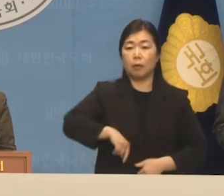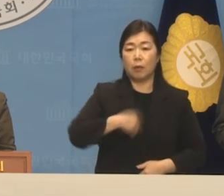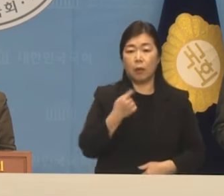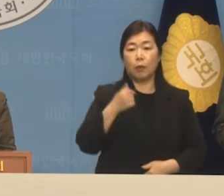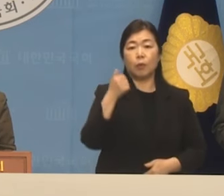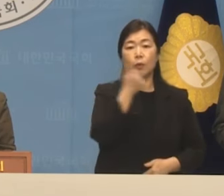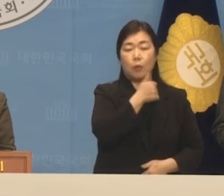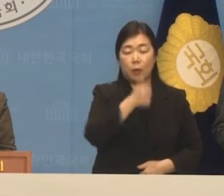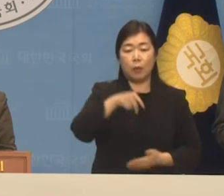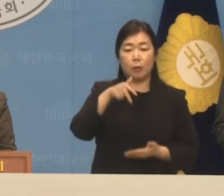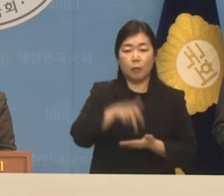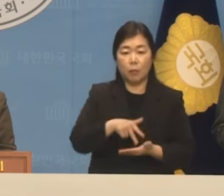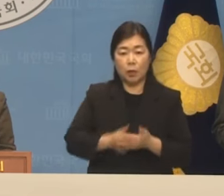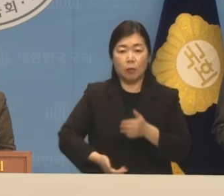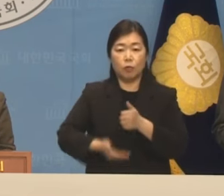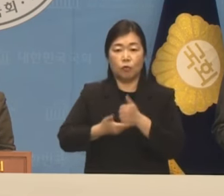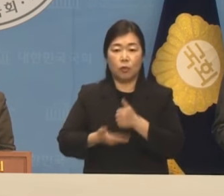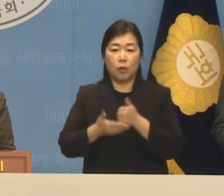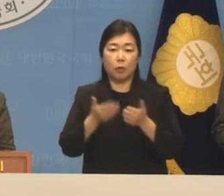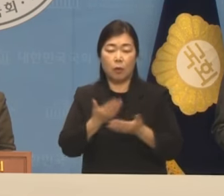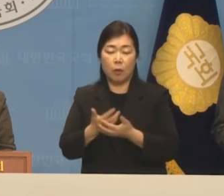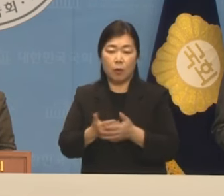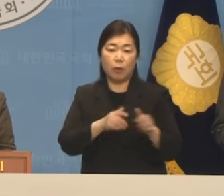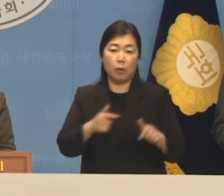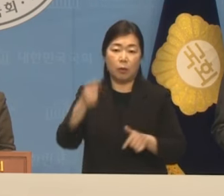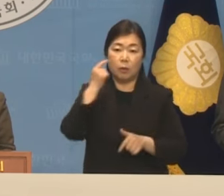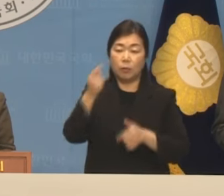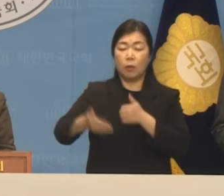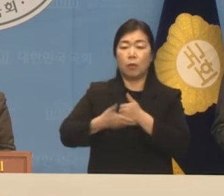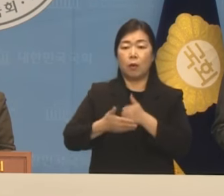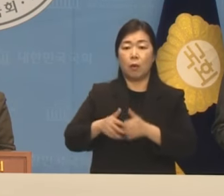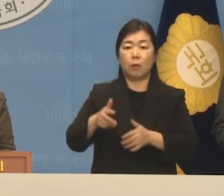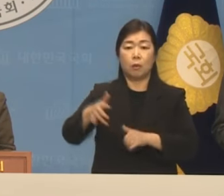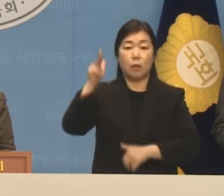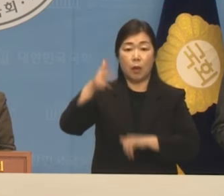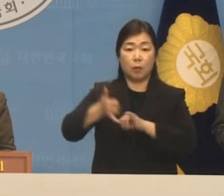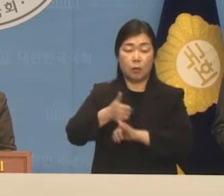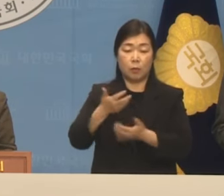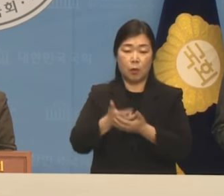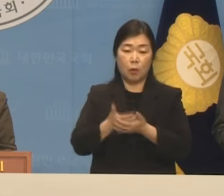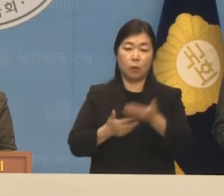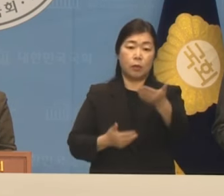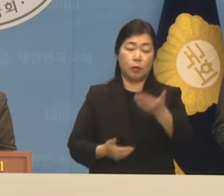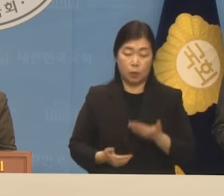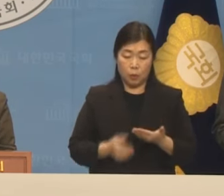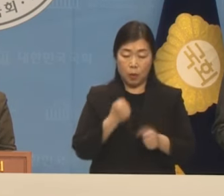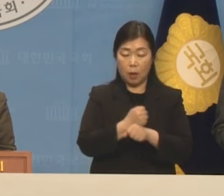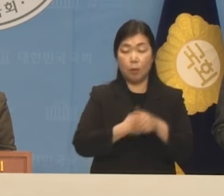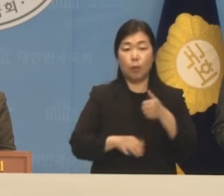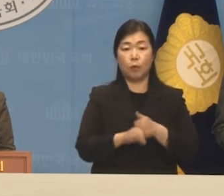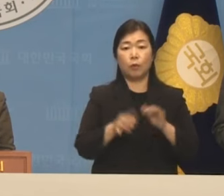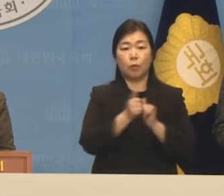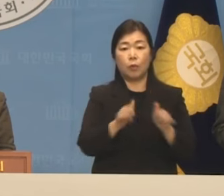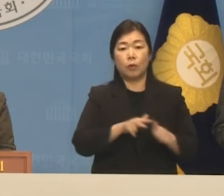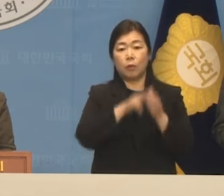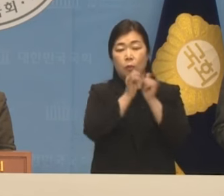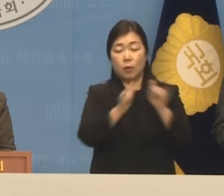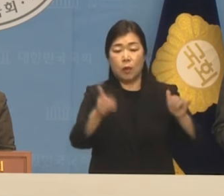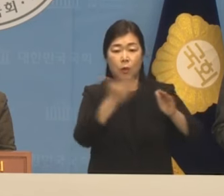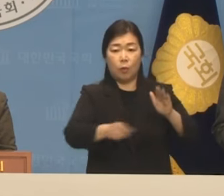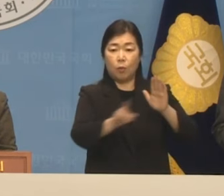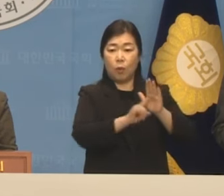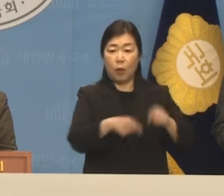정견, 추천서, 각종 증명서와 서약서를 제출함으로써 국민후보 공모에 참여할 수